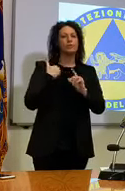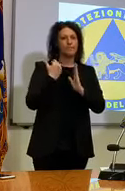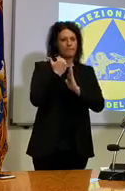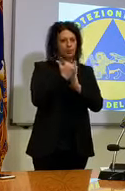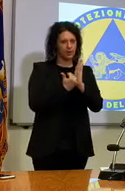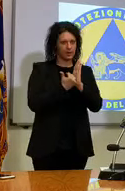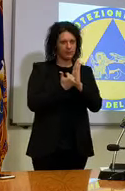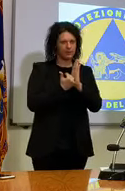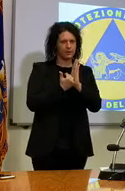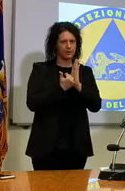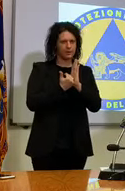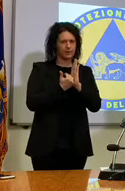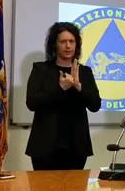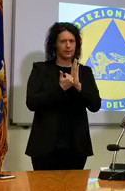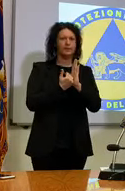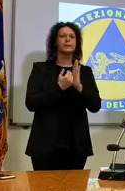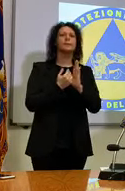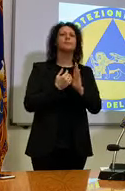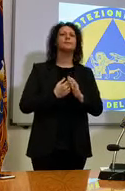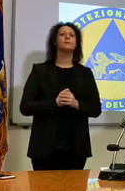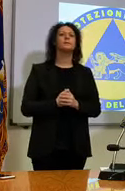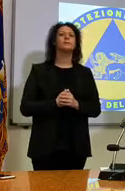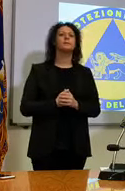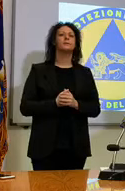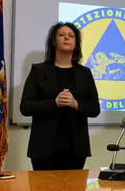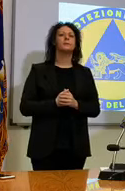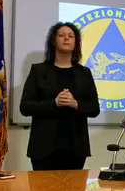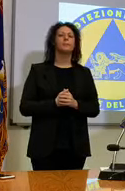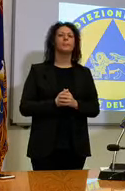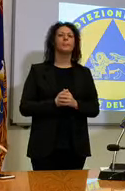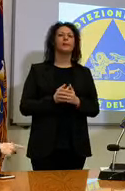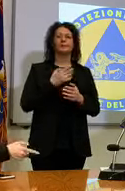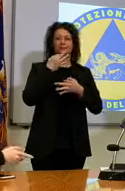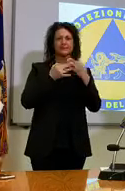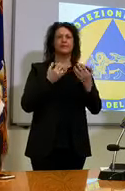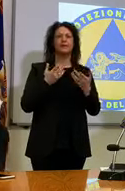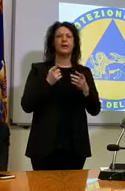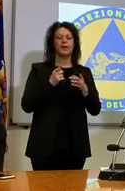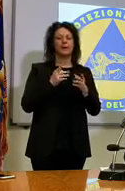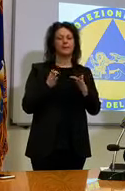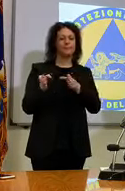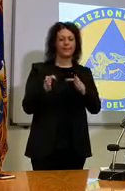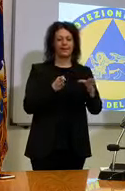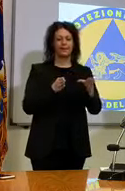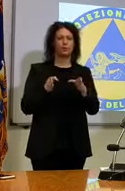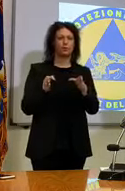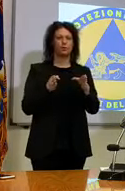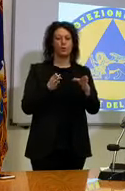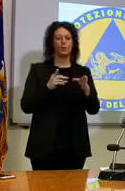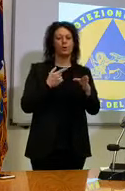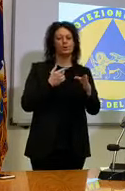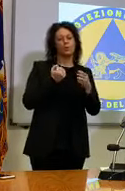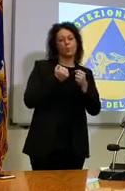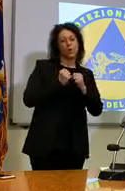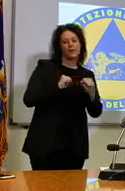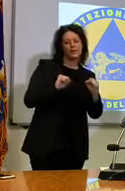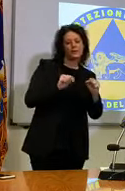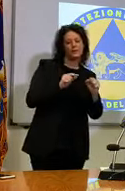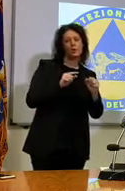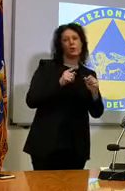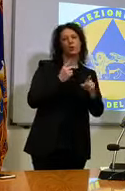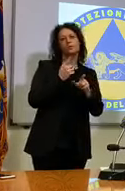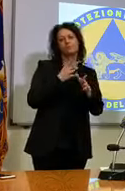stiamo parlando del piano di sanità pubblica. No, quello successivo, in pratica per quanto... Ah sì, guardate, ne abbiamo parlato stamattina, ma non possiamo anticiparlo,